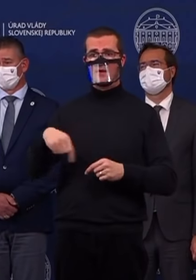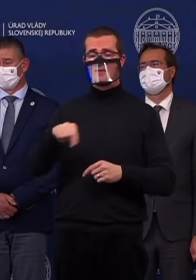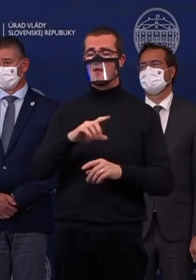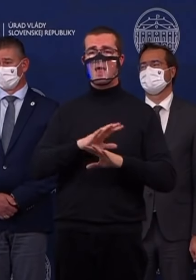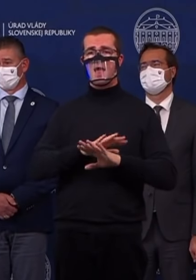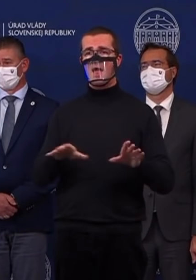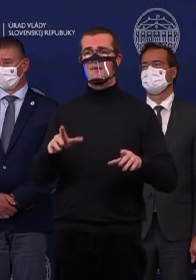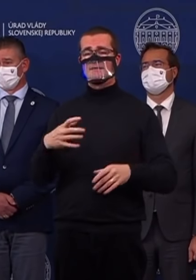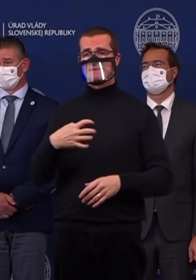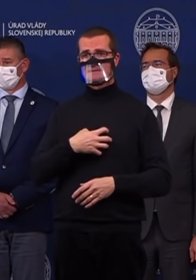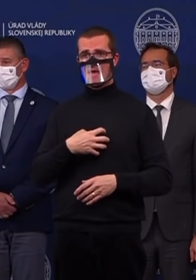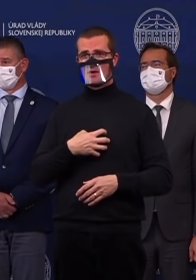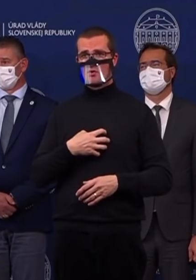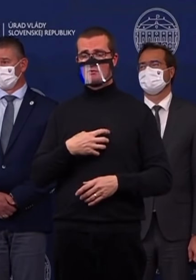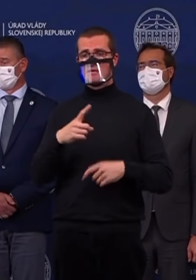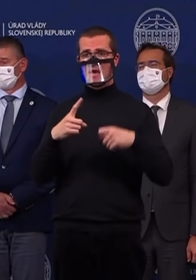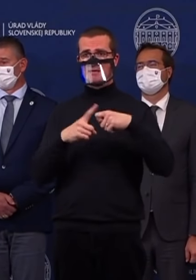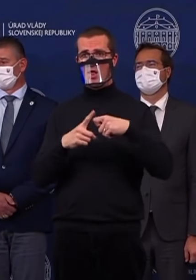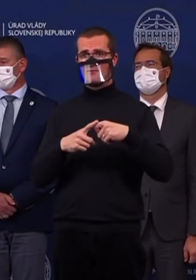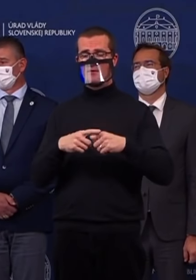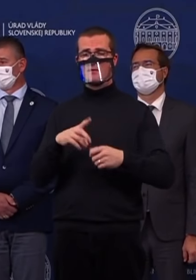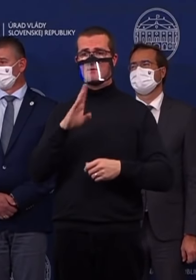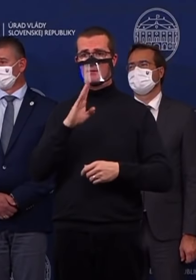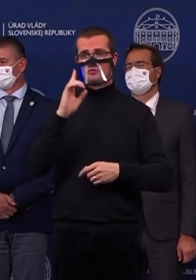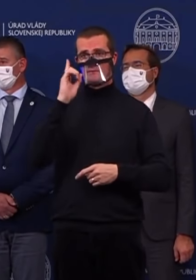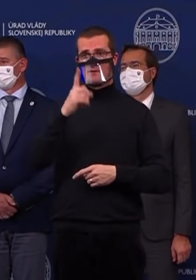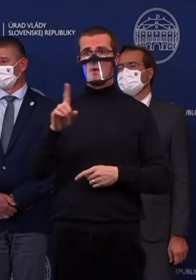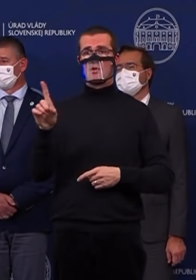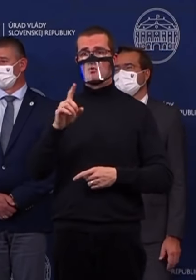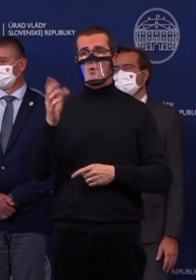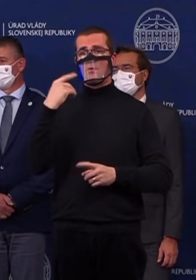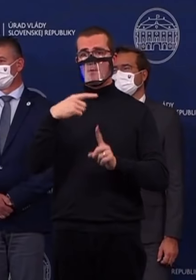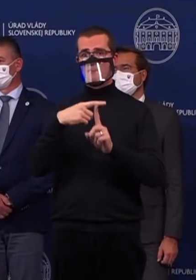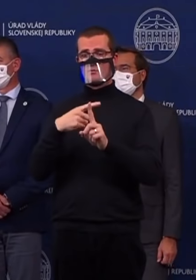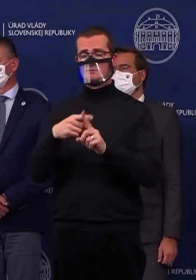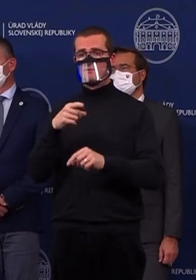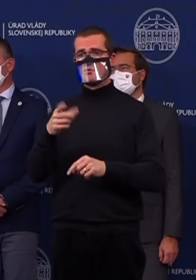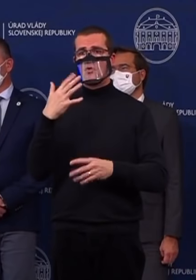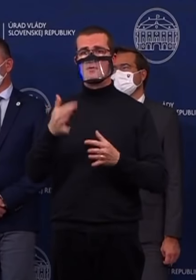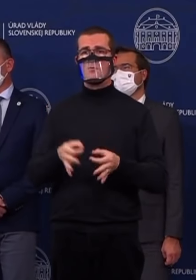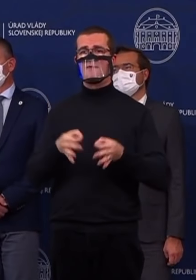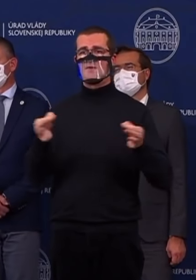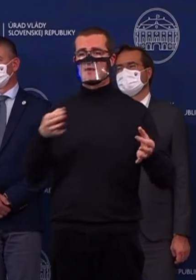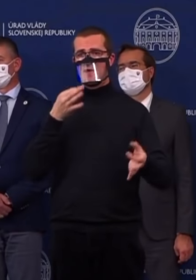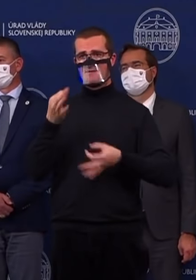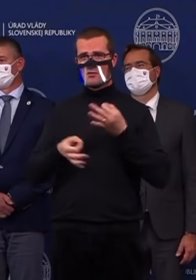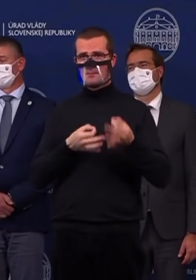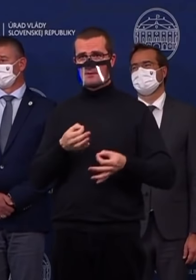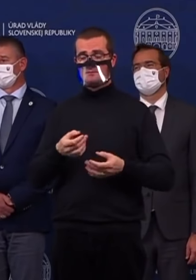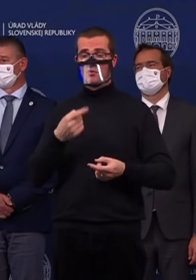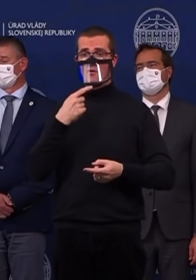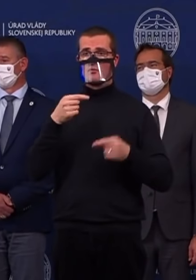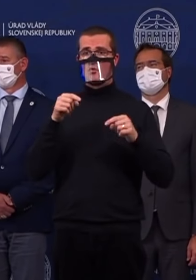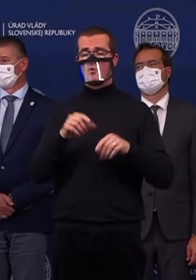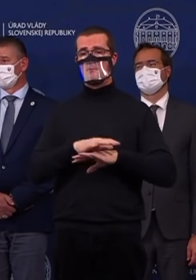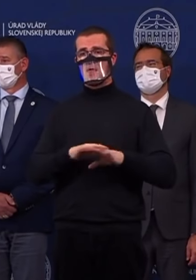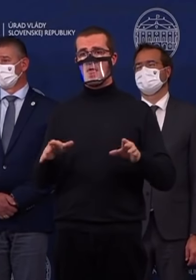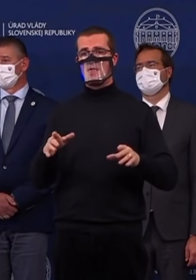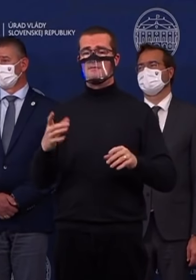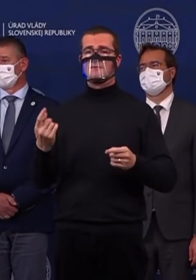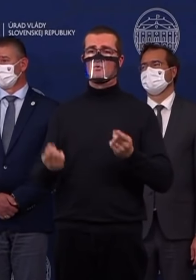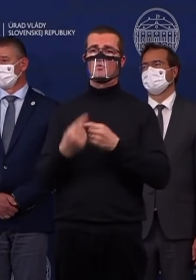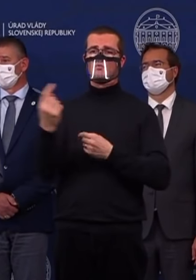ani starosta v Kráľovanoch nemôže vedieť, kto bol pozitívny. To nebola verejná informácia. Čiže hovoriť o tom, že len